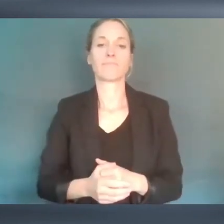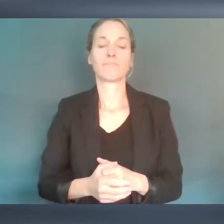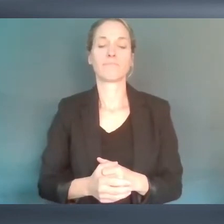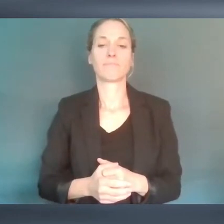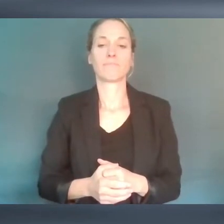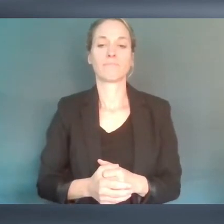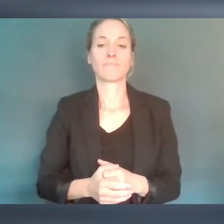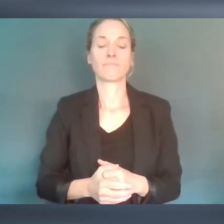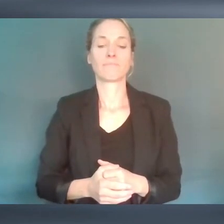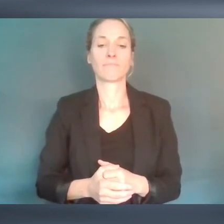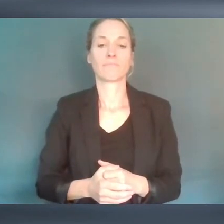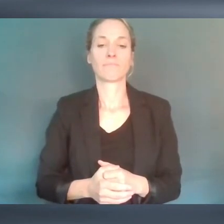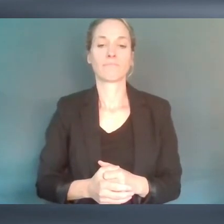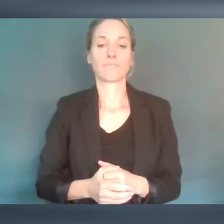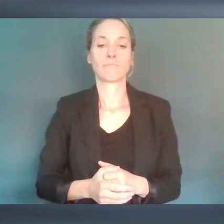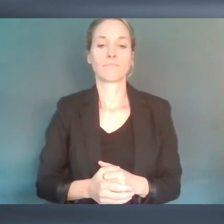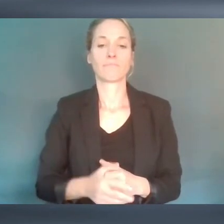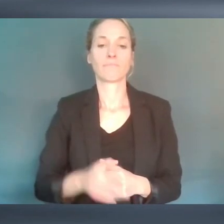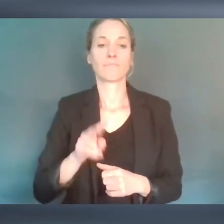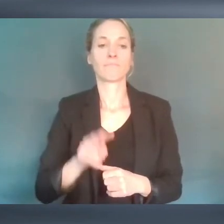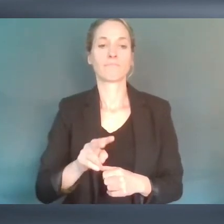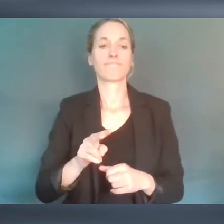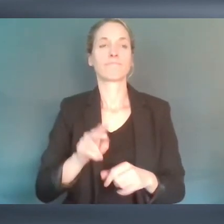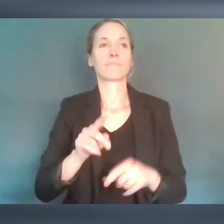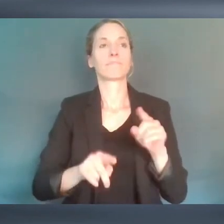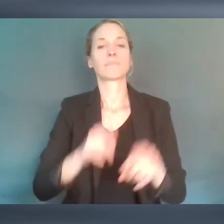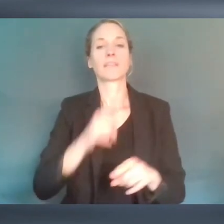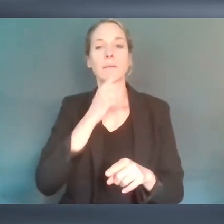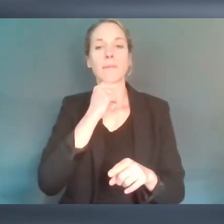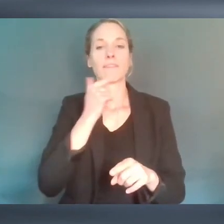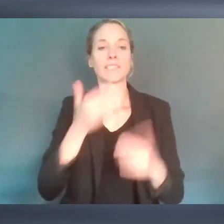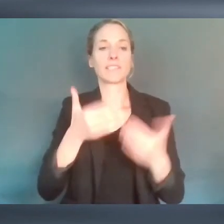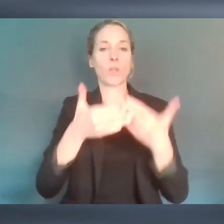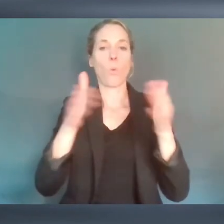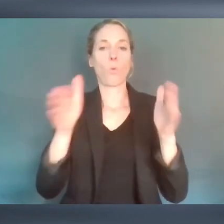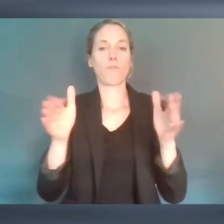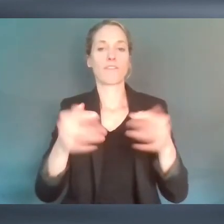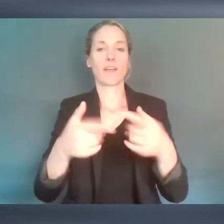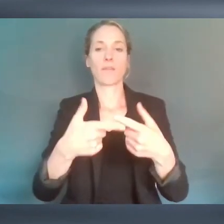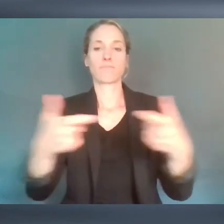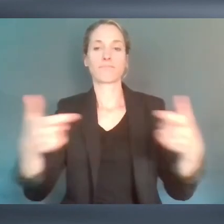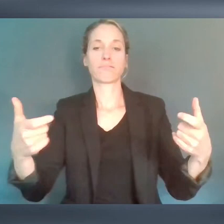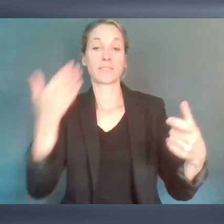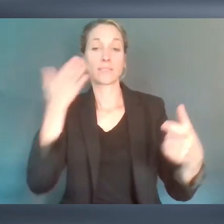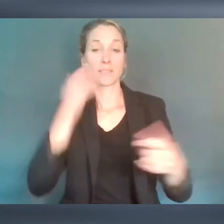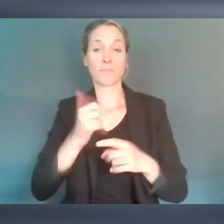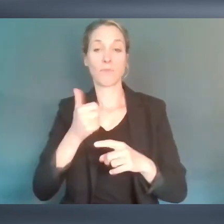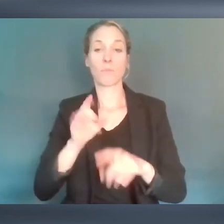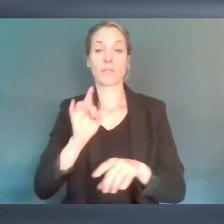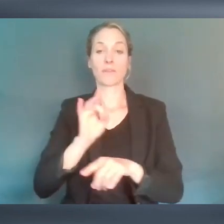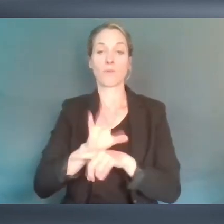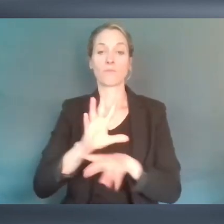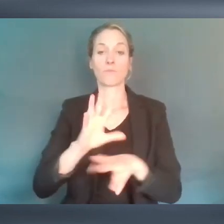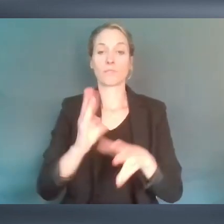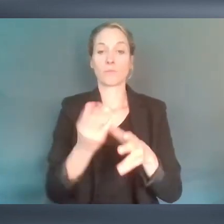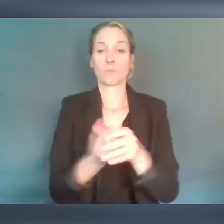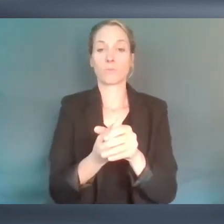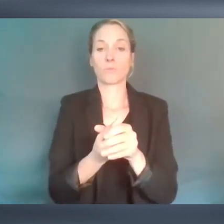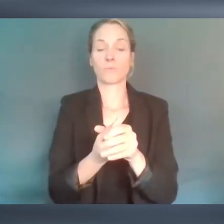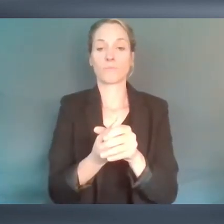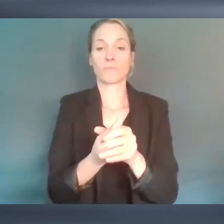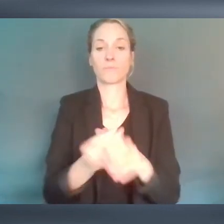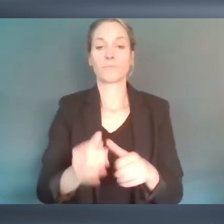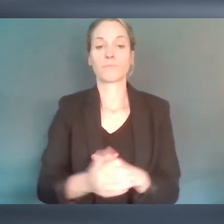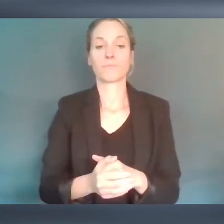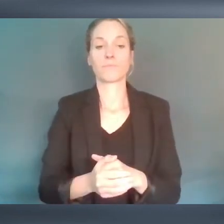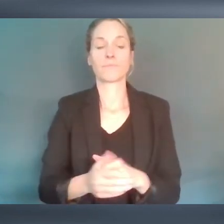de tendre vers de la diversité si on refuse l'inclusion. Mais il faut bien voir que c'est des concepts qui sont séparés l'un